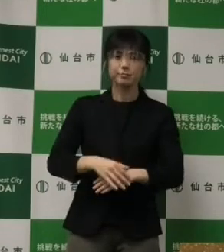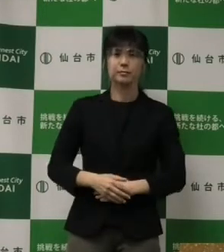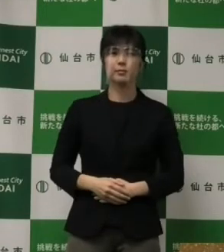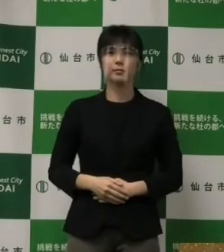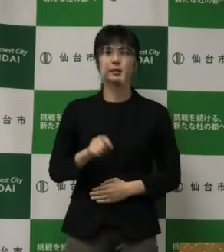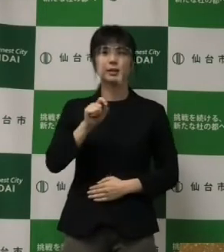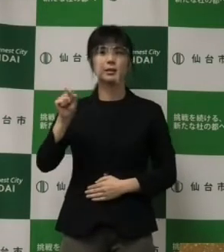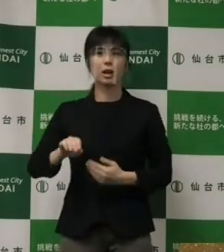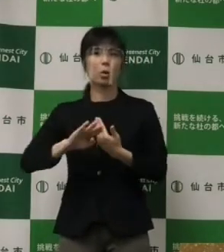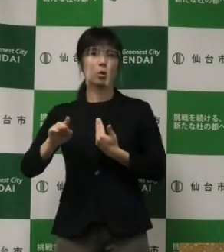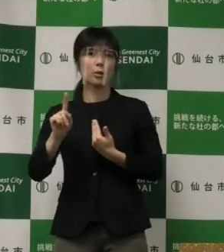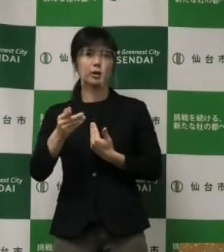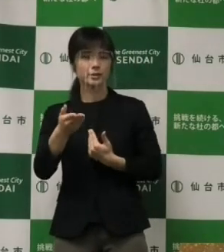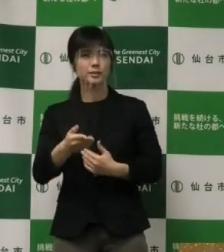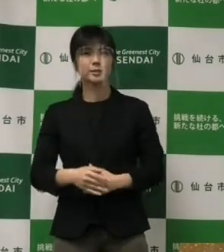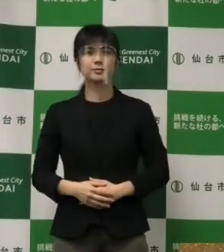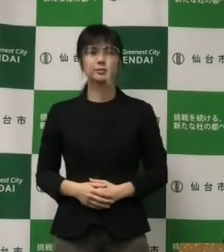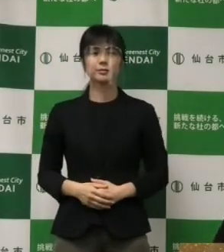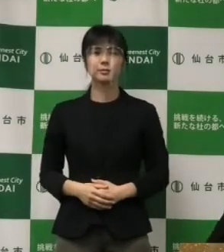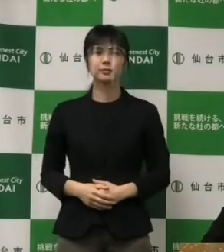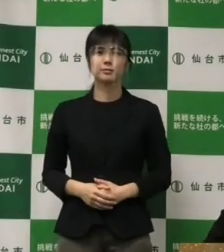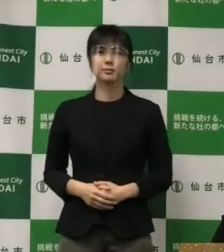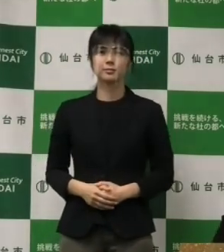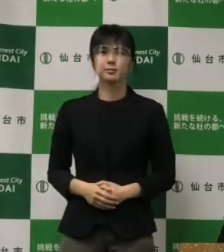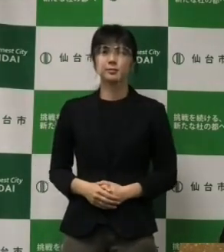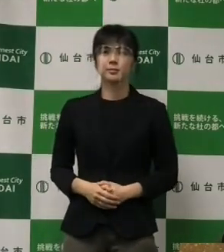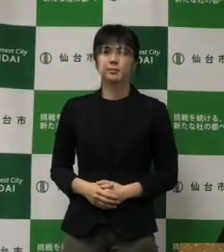うん、他に何かご質問ございますでしょうか。